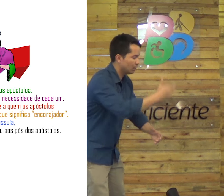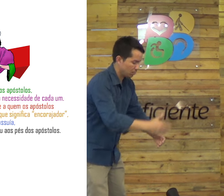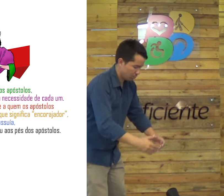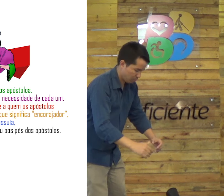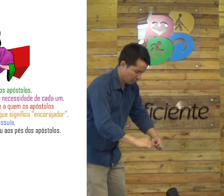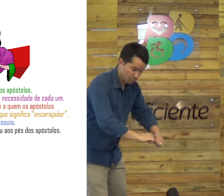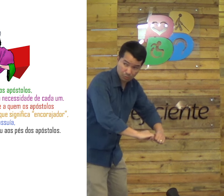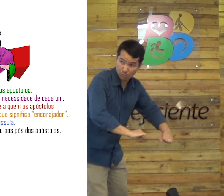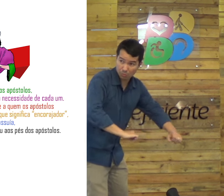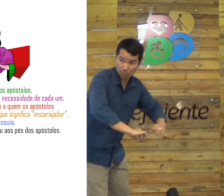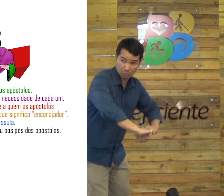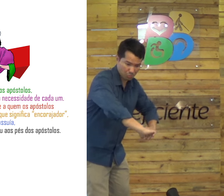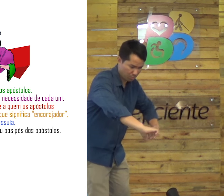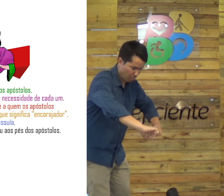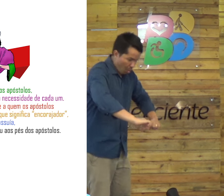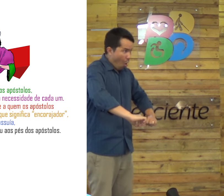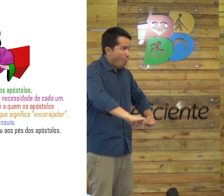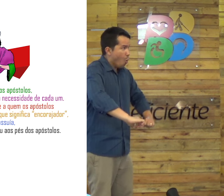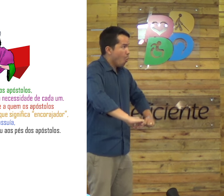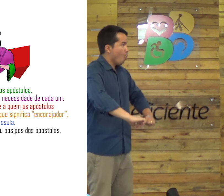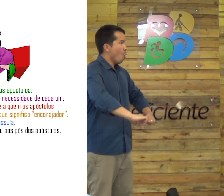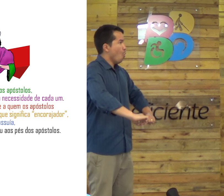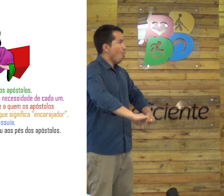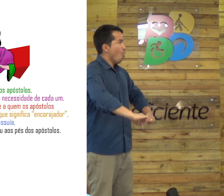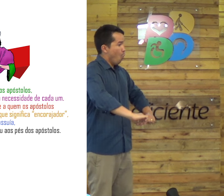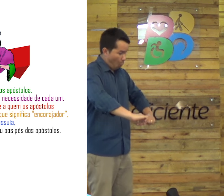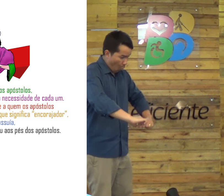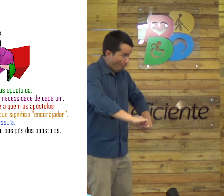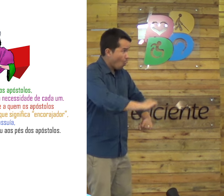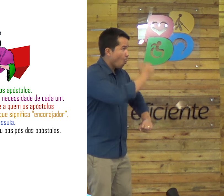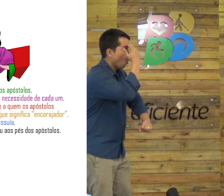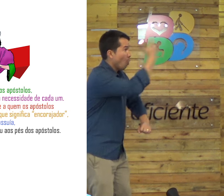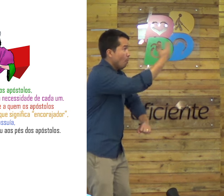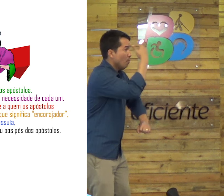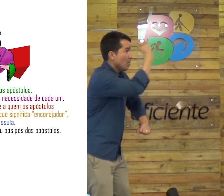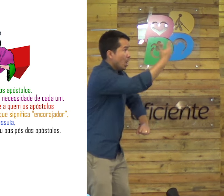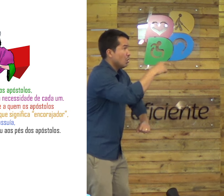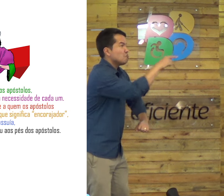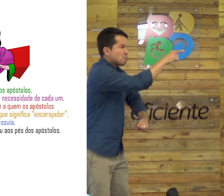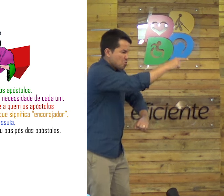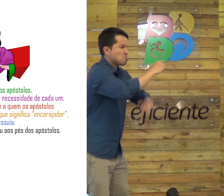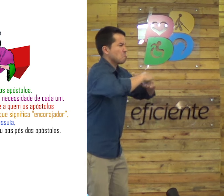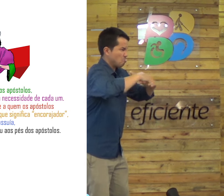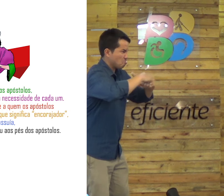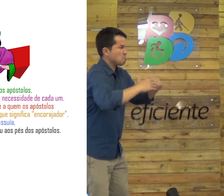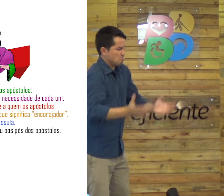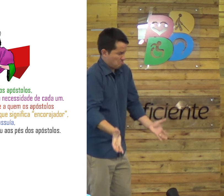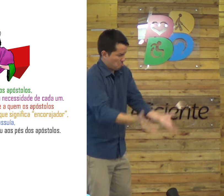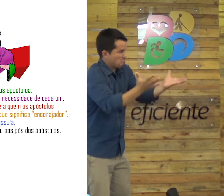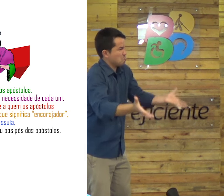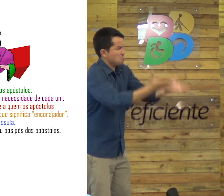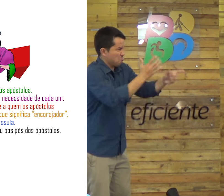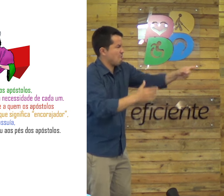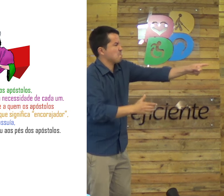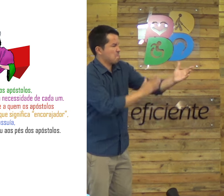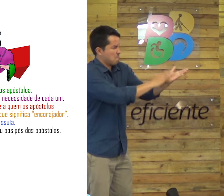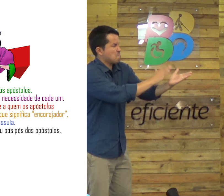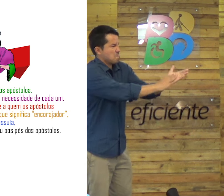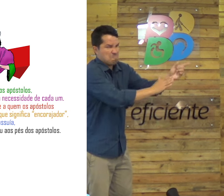aquilo, agradeceram, ontem abriram aquele saco, e viram que tinham dinheiro, queriam dizer, não, olha, você é encorajador,